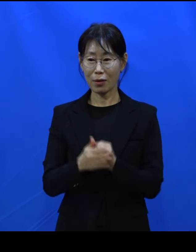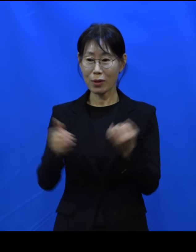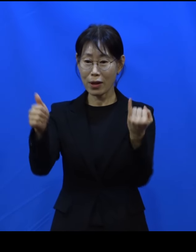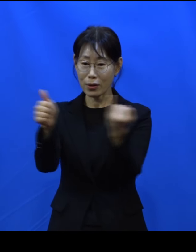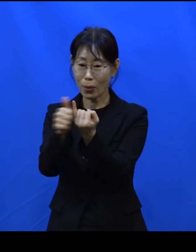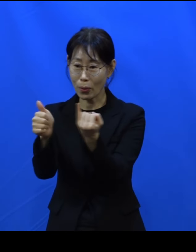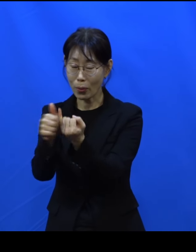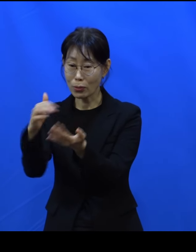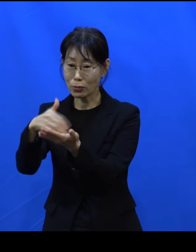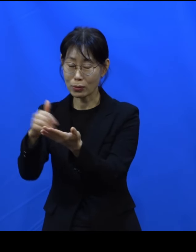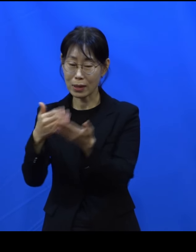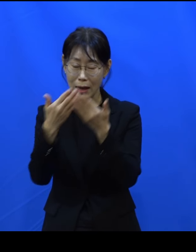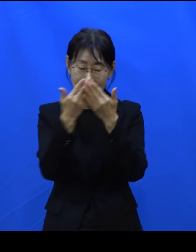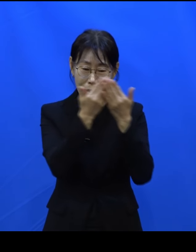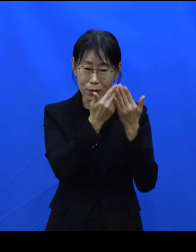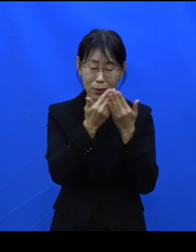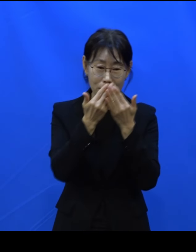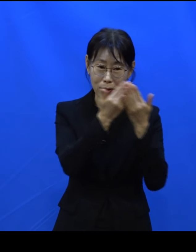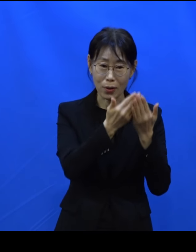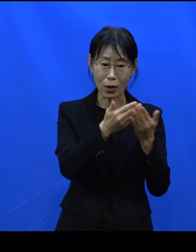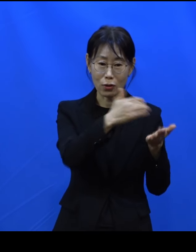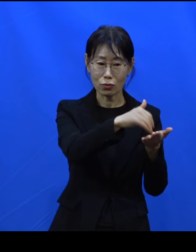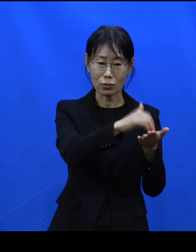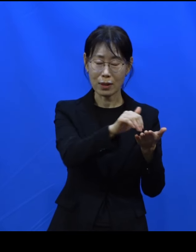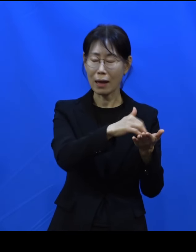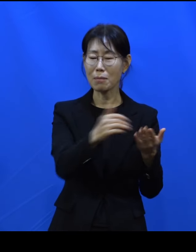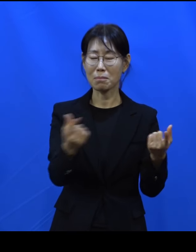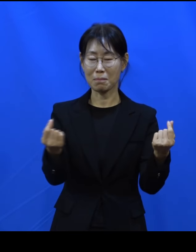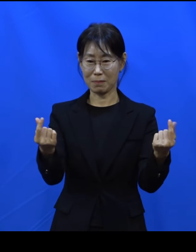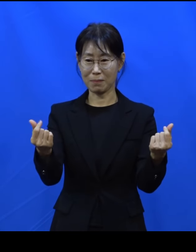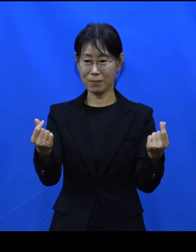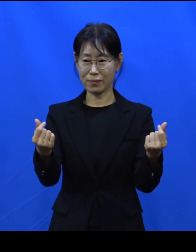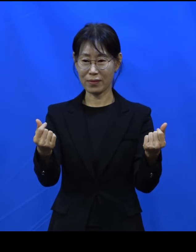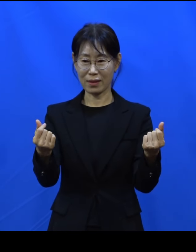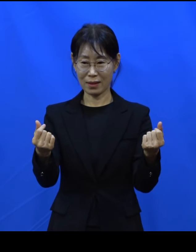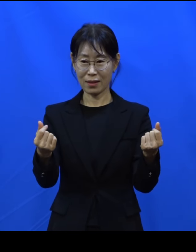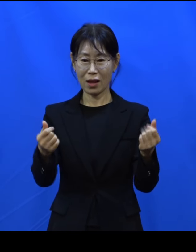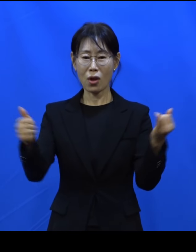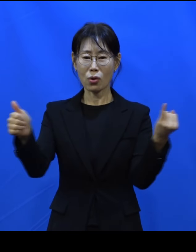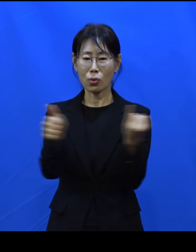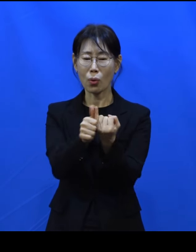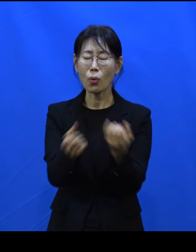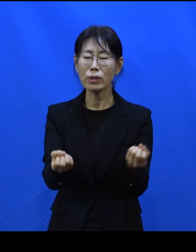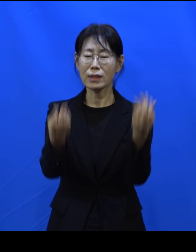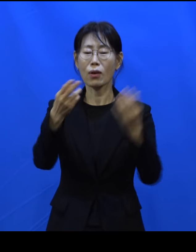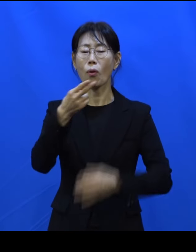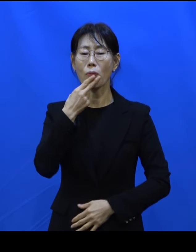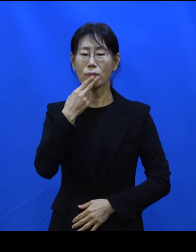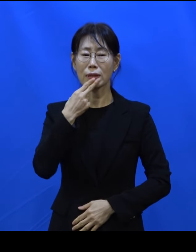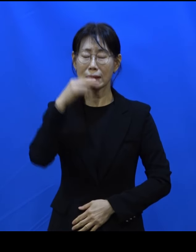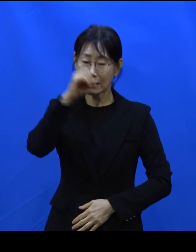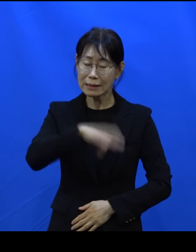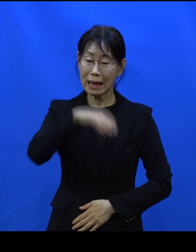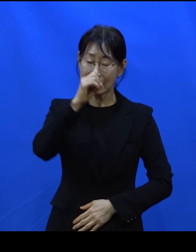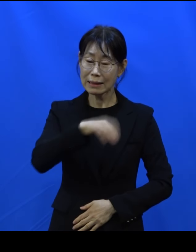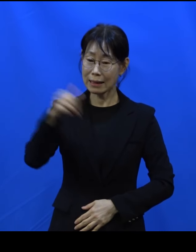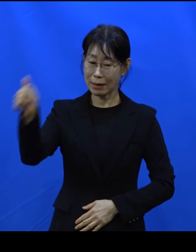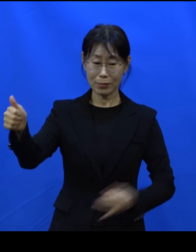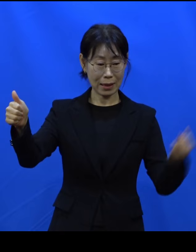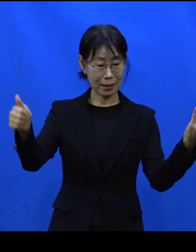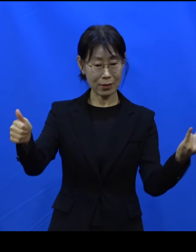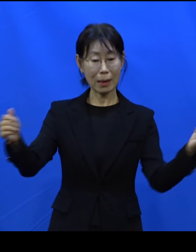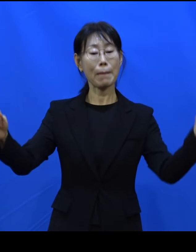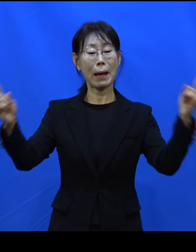되죠. 그래서 결혼식 자체도 하지 않고 그냥 가정을 꾸리고 살아가는 부부들도 있습니다. 굳이 결혼식 해야 되나, 이런 분들도